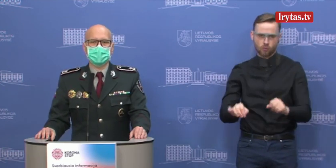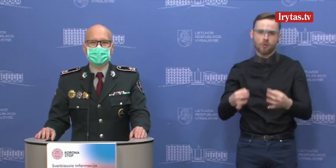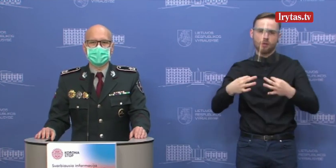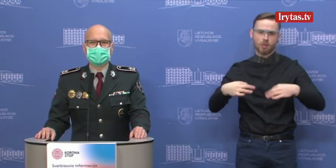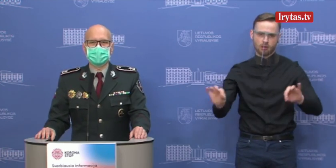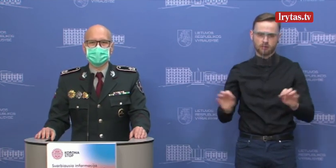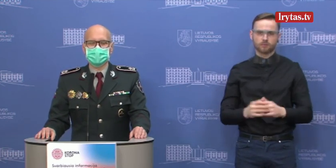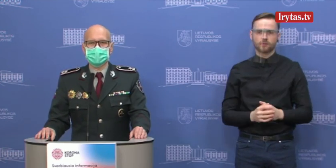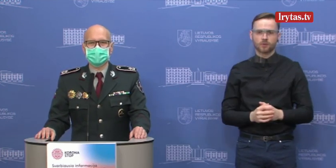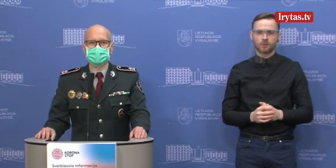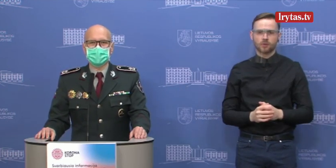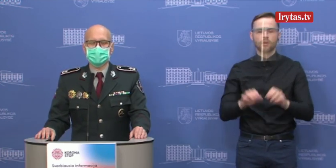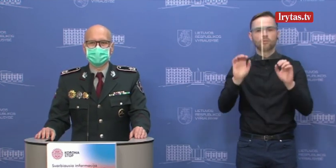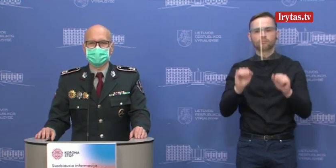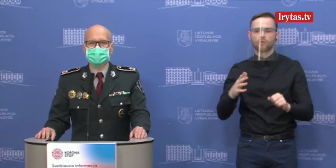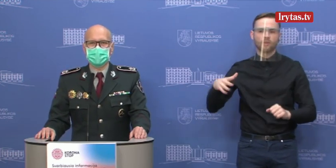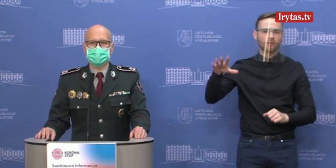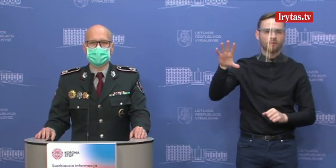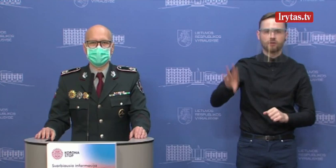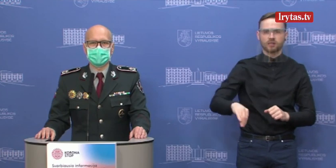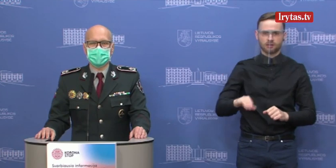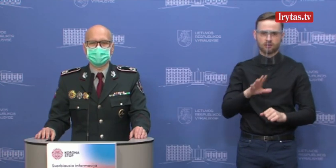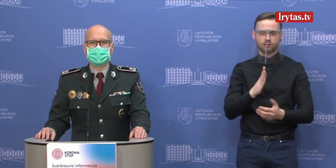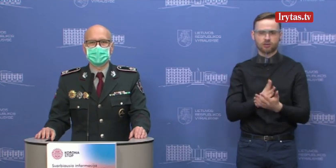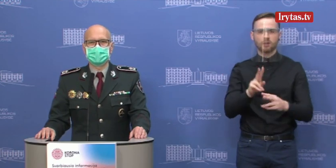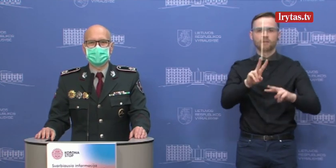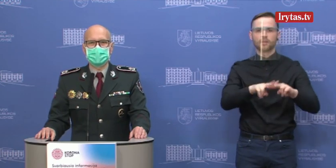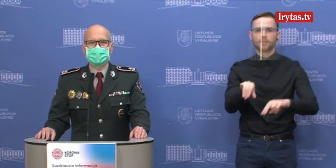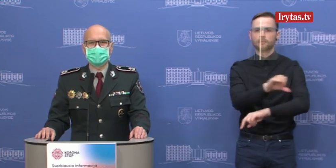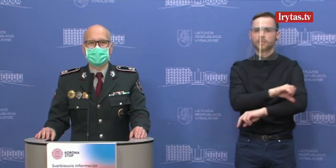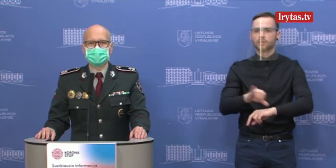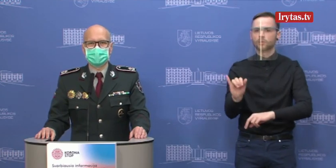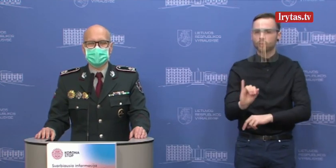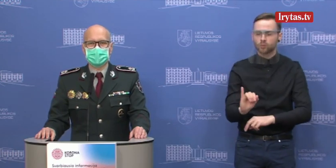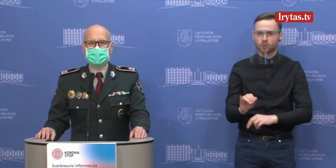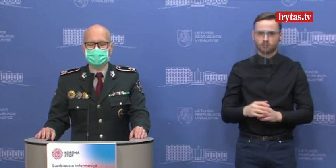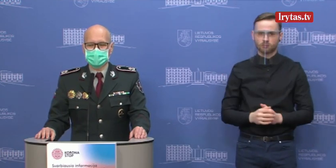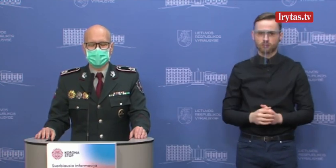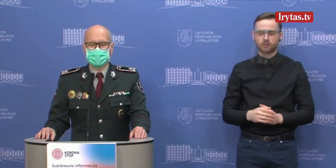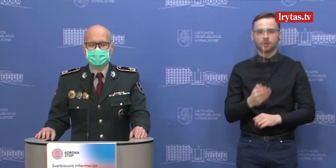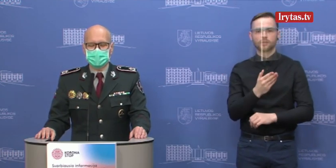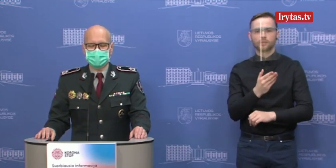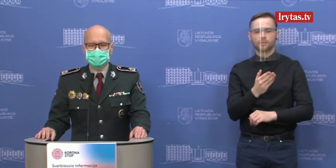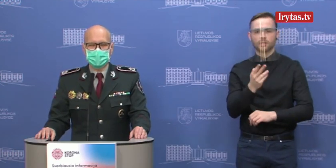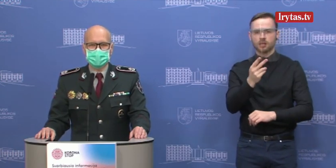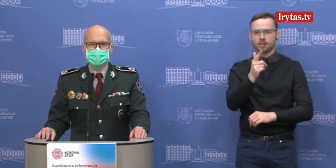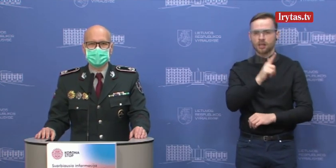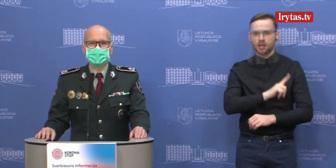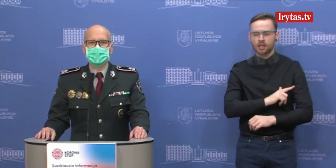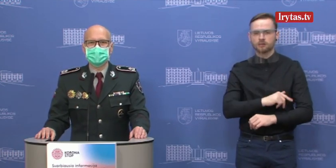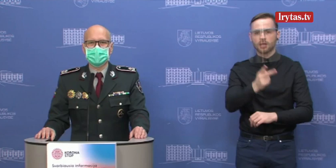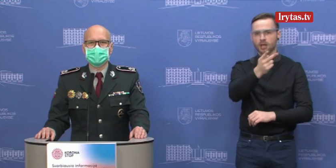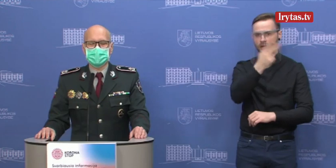padaryti per visus kontrolės punktus, kurie šiuo metu yra atidaryti prie Lietuvos ir Lenkijos, prie Latvijos